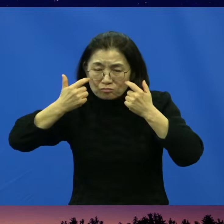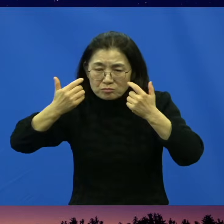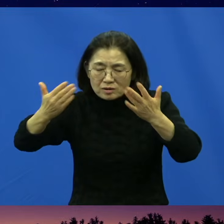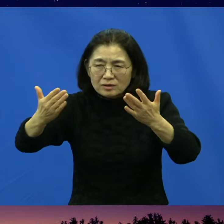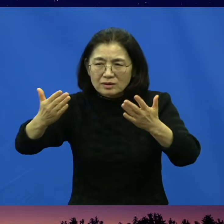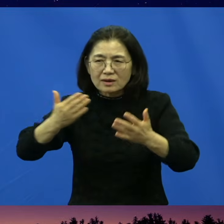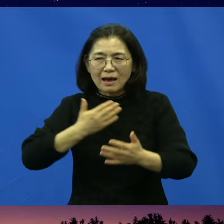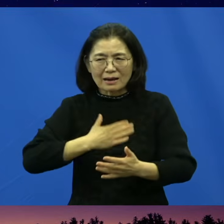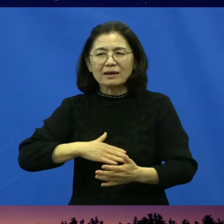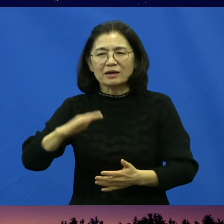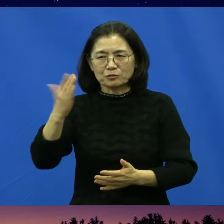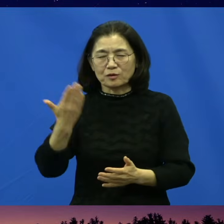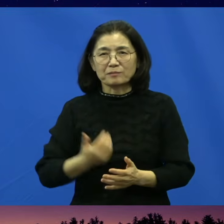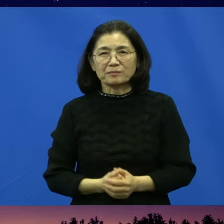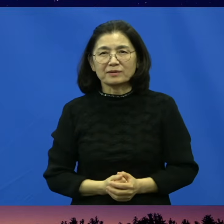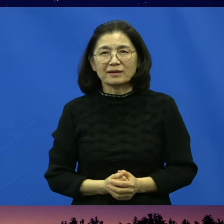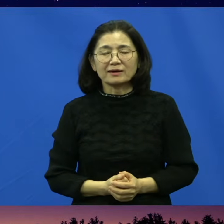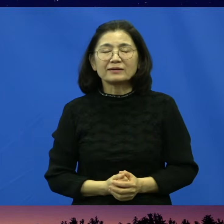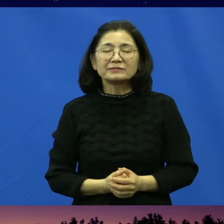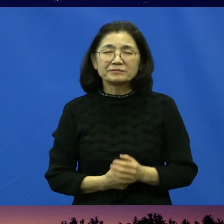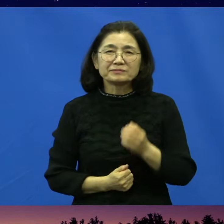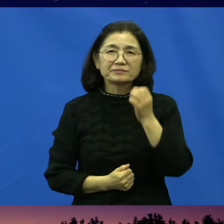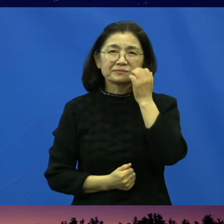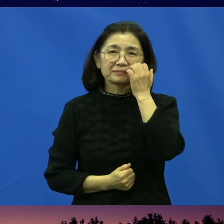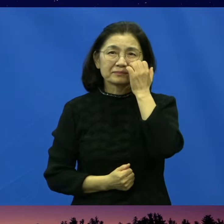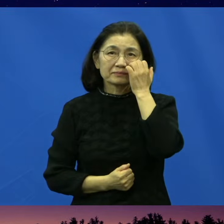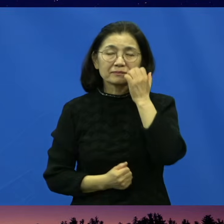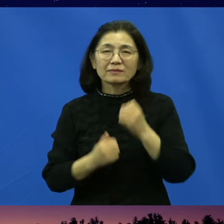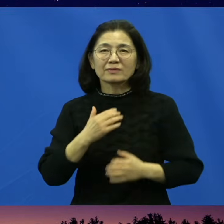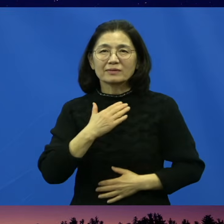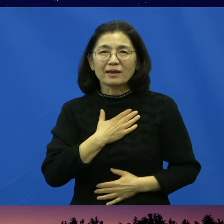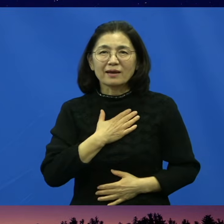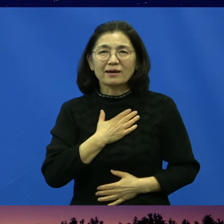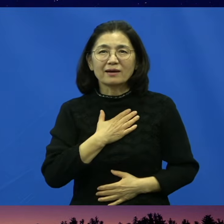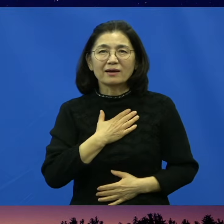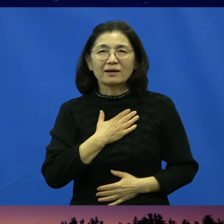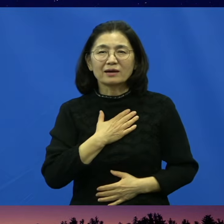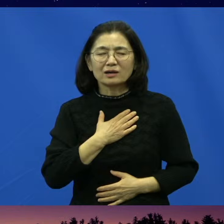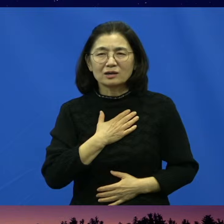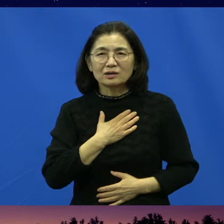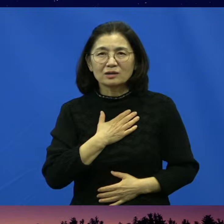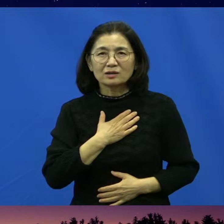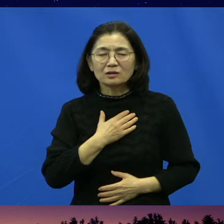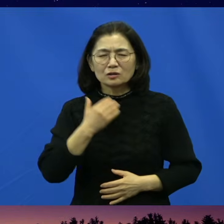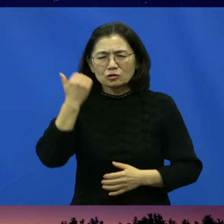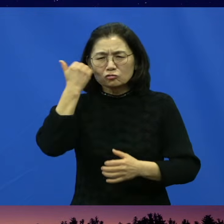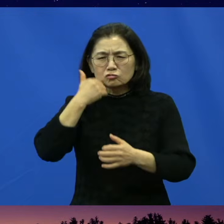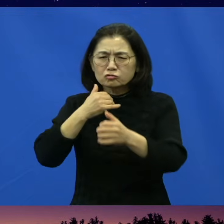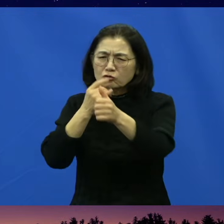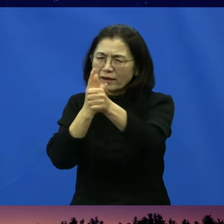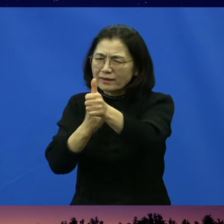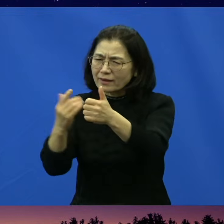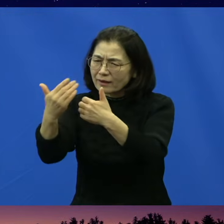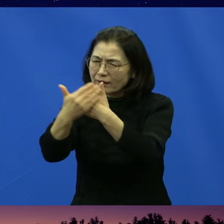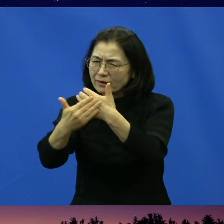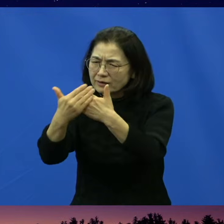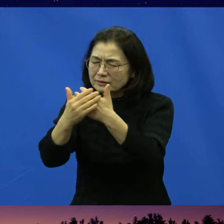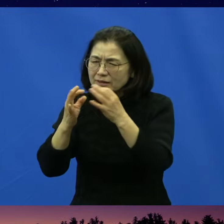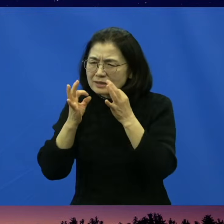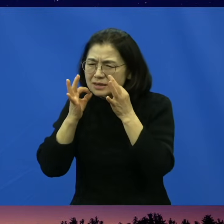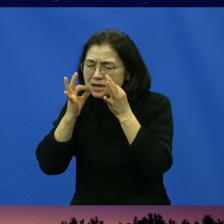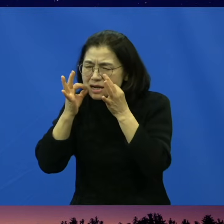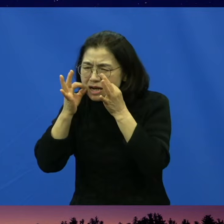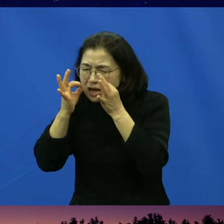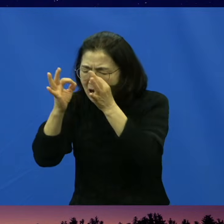그래서 우리는 여기에서 한 걸음 더 들어가는 것이죠. 내가 누구에게 은혜를 구하고 있는가? 바로